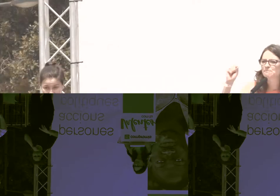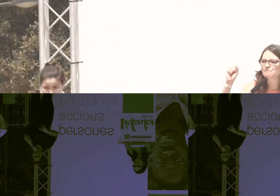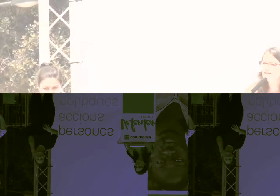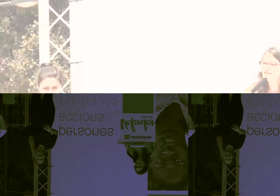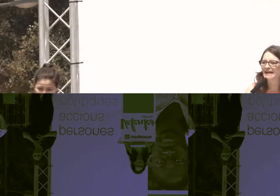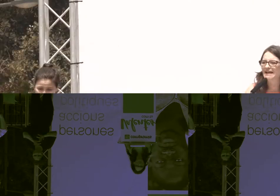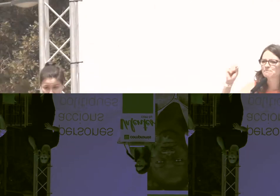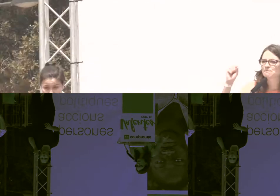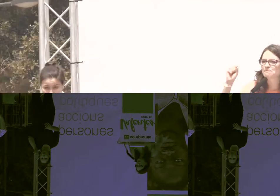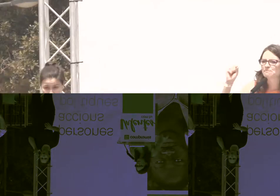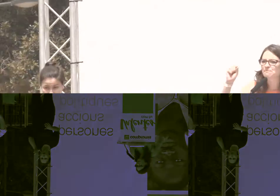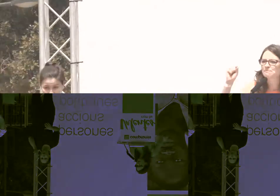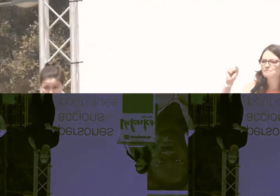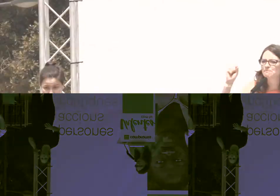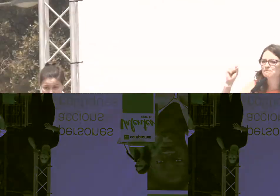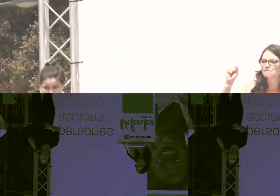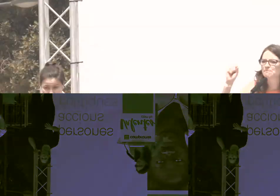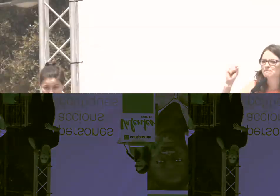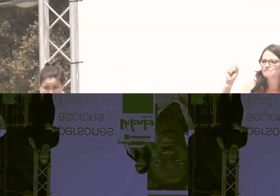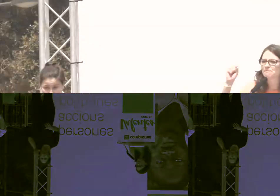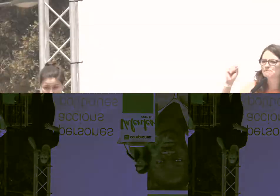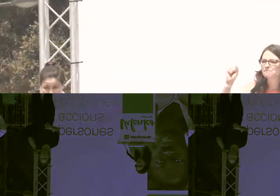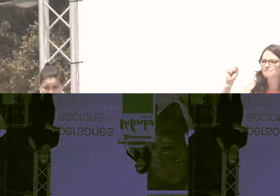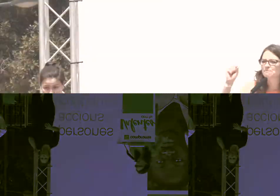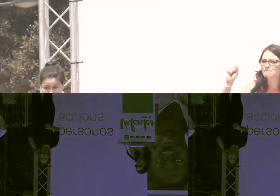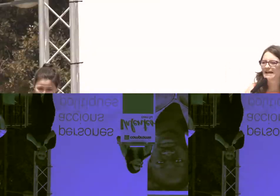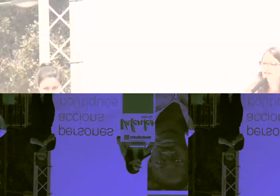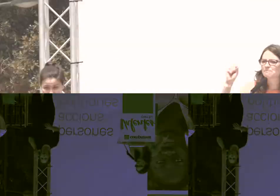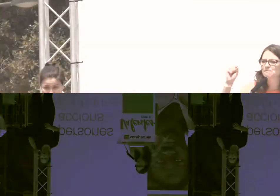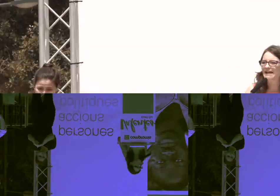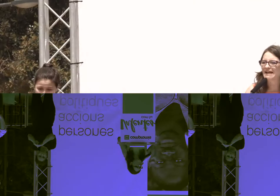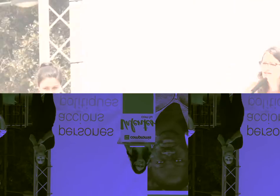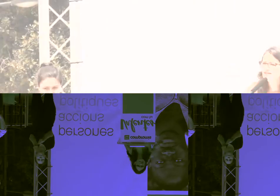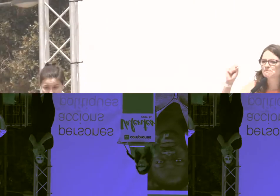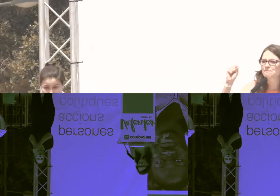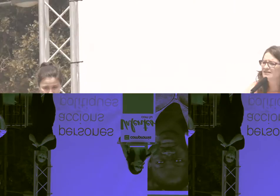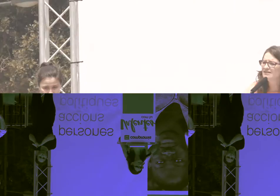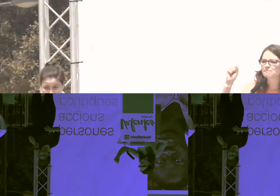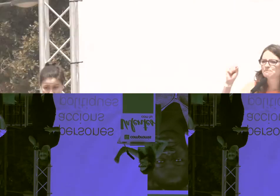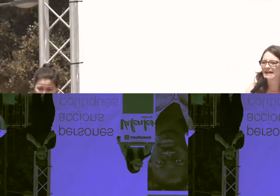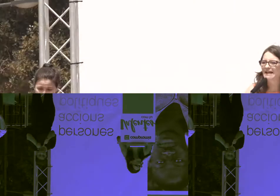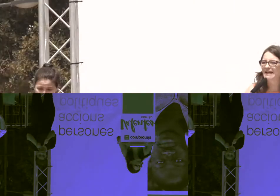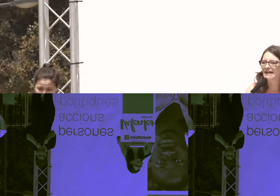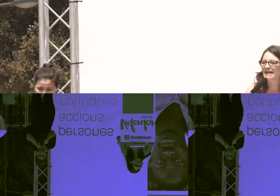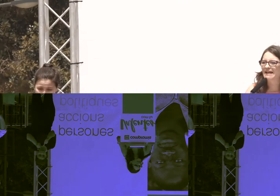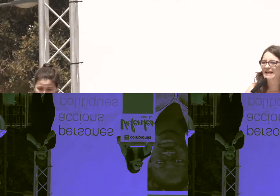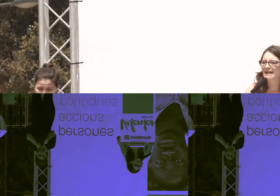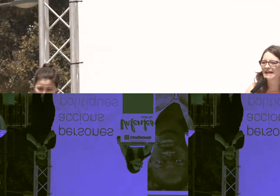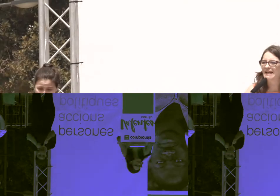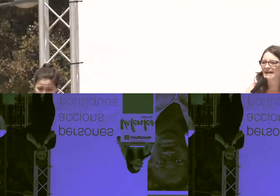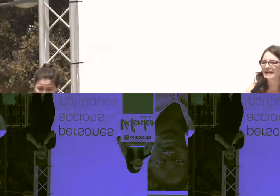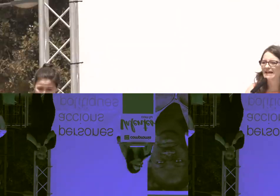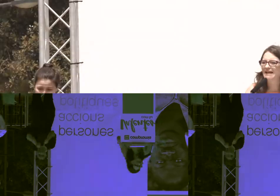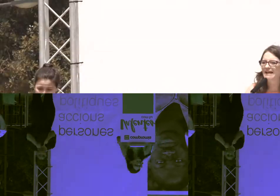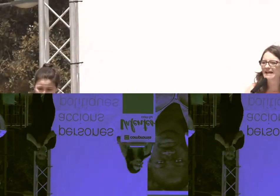que avança millor en polítiques de la dependència. En 2015, les persones amb diversitat funcional, amb